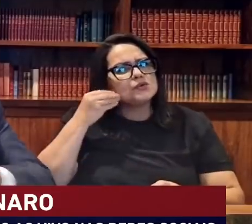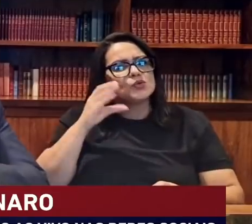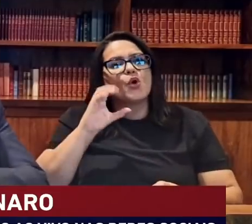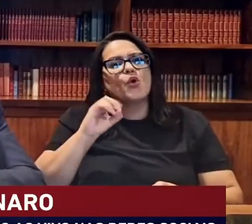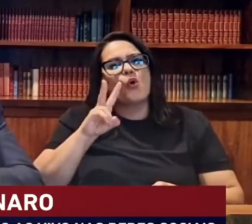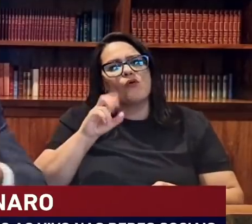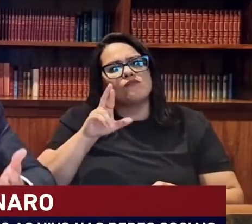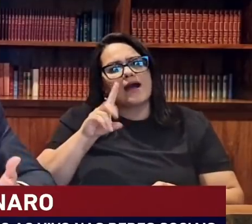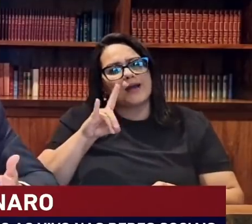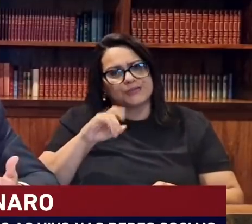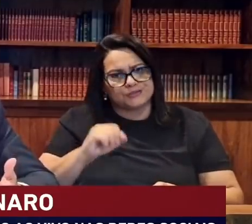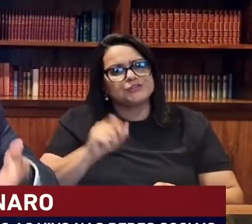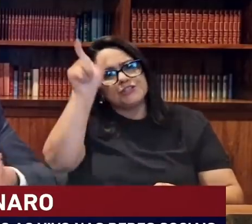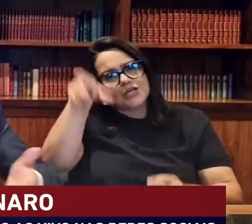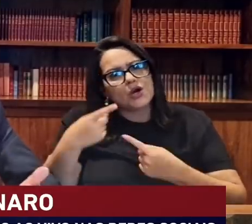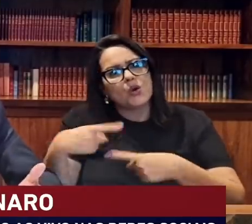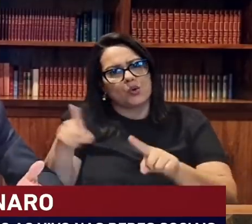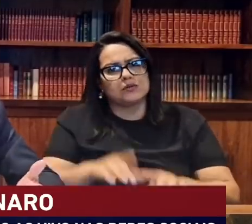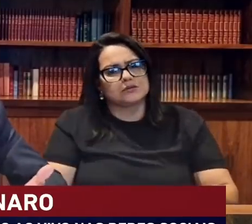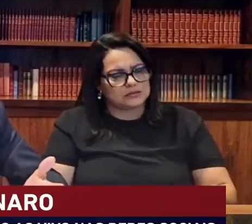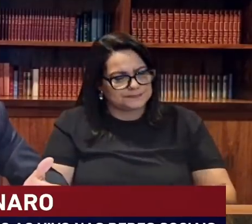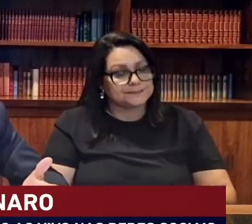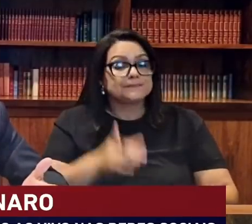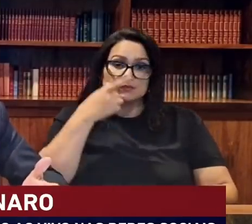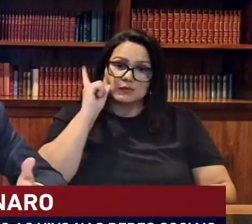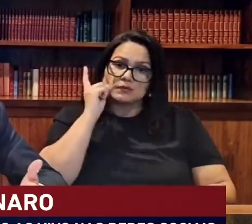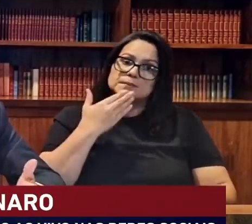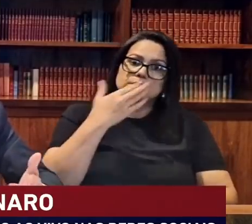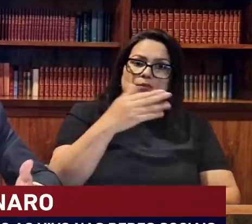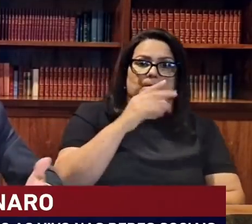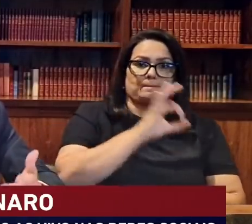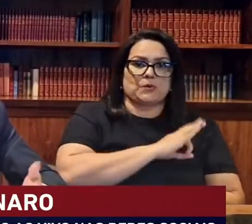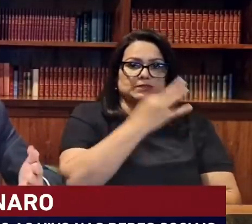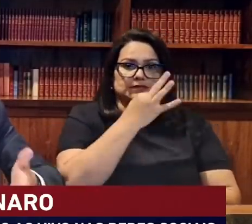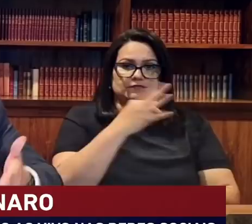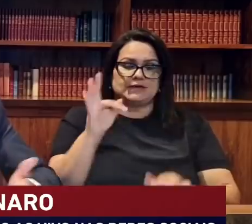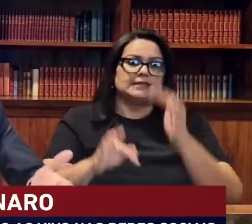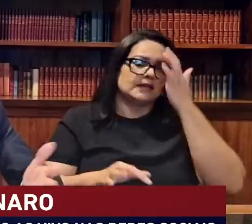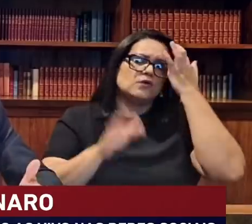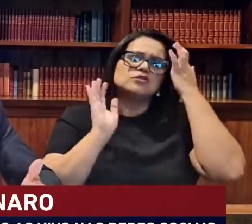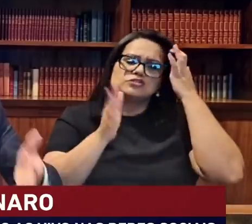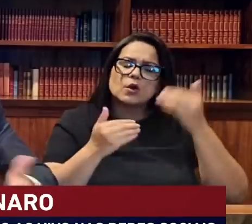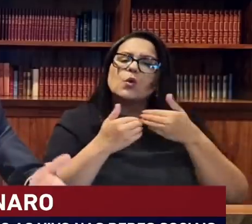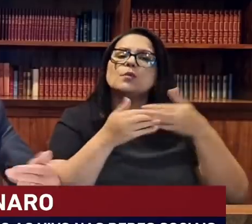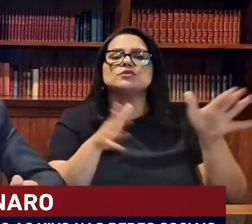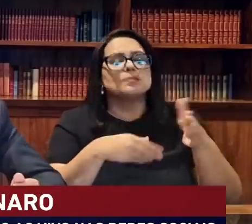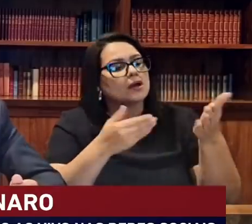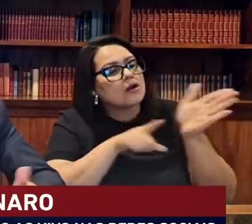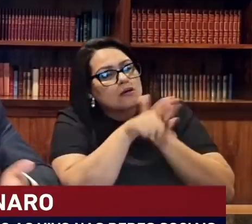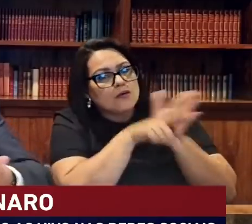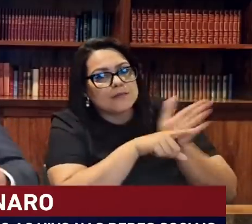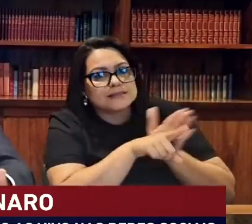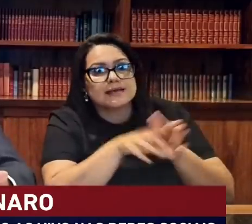Federal, já não precisaria nem ter pedido, né? Porque já tinha aberto um procedimento, já abriu um procedimento para investigar o caso